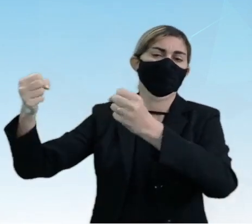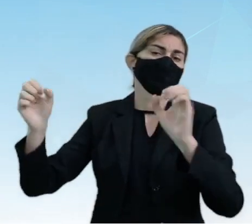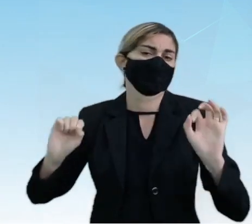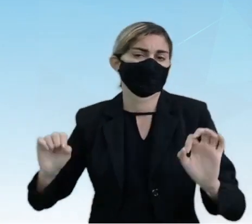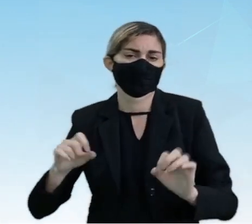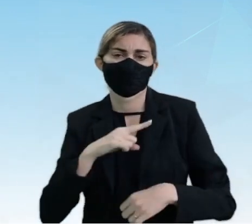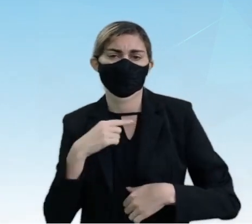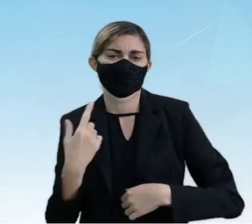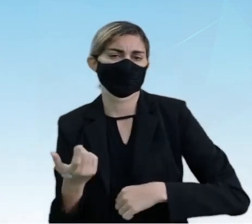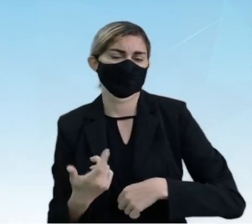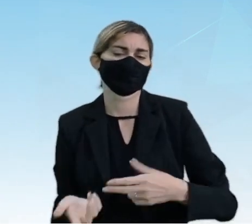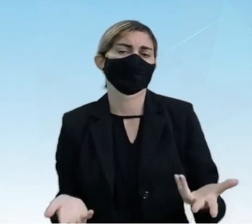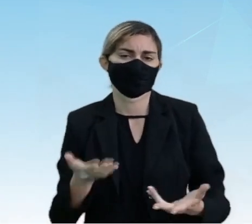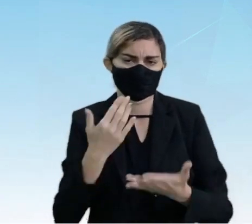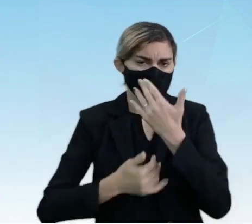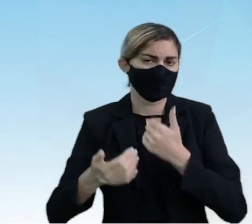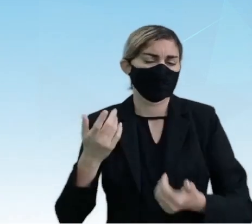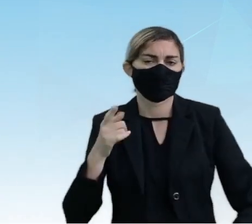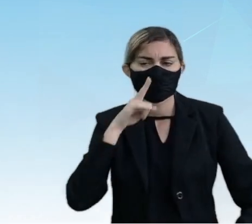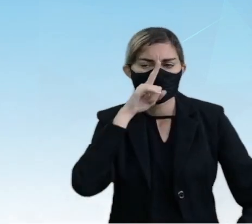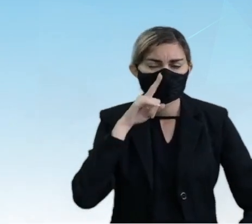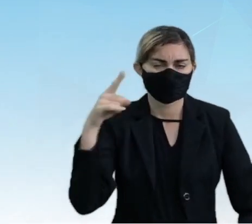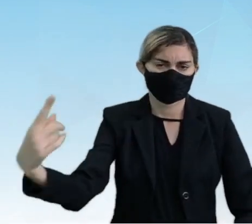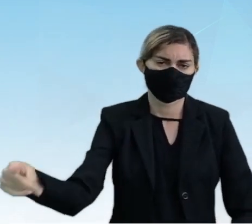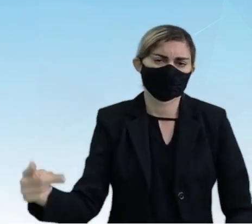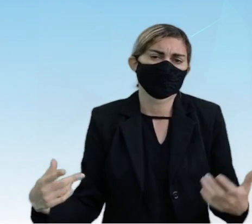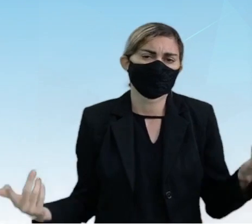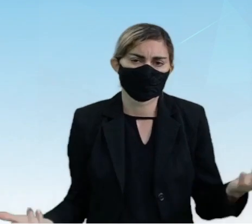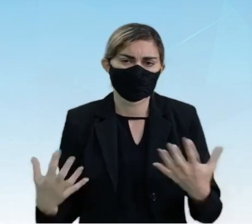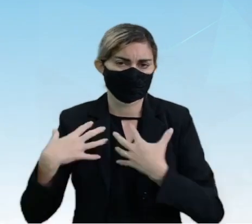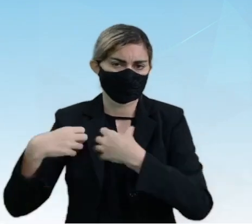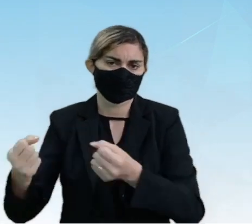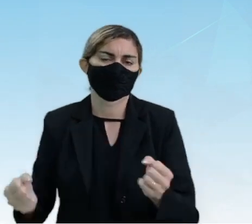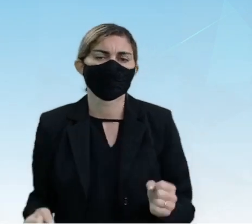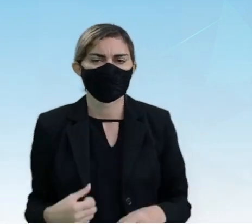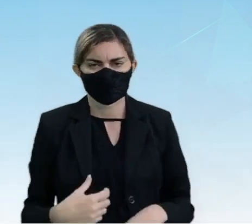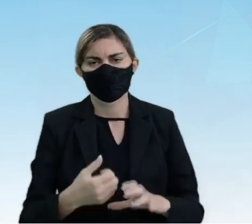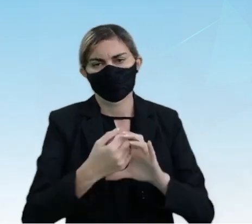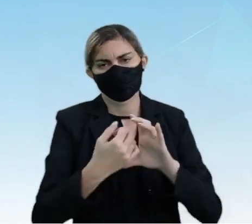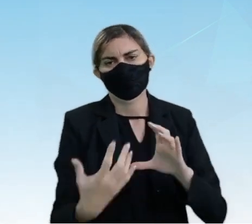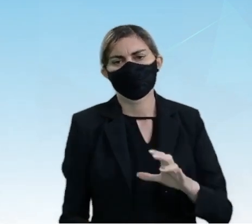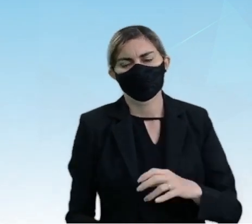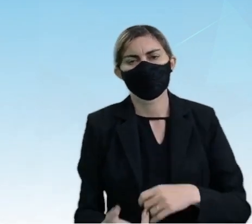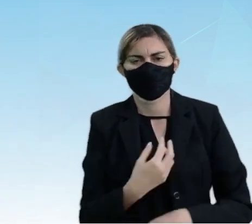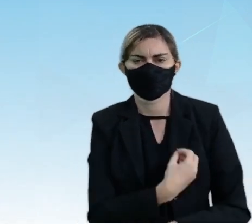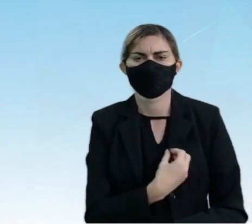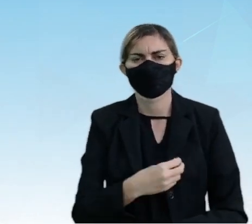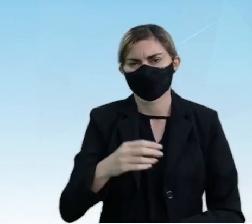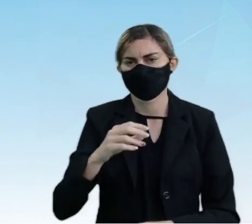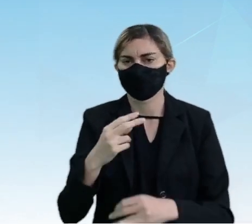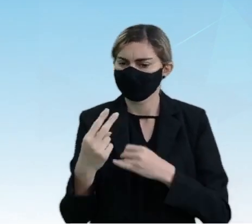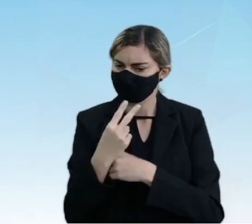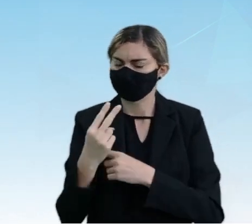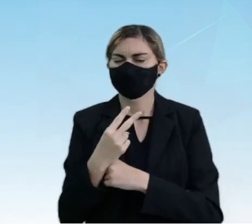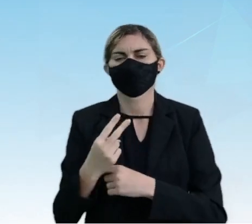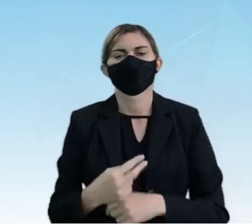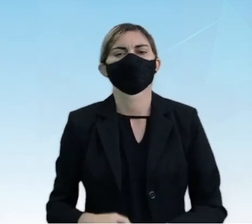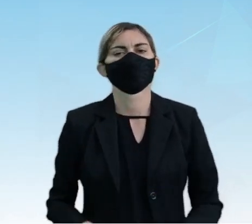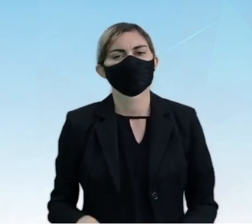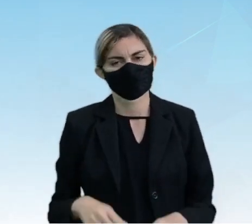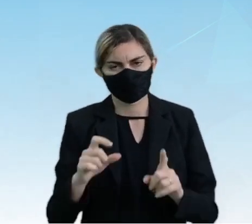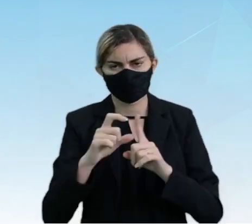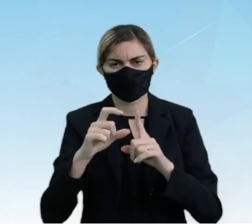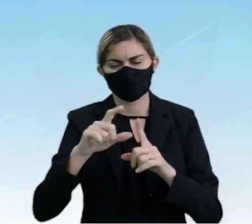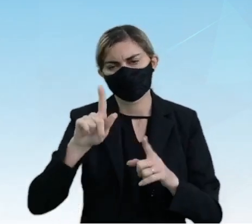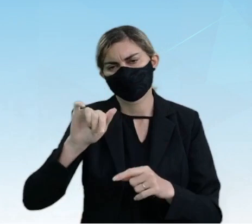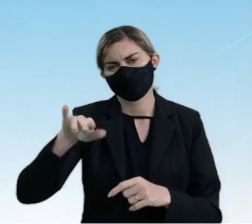fosse mais ali hostil, mais perigoso do que o próprio homem. Então, ela vem com essa característica, né, uma característica de sobrevivência. Então, a palavra